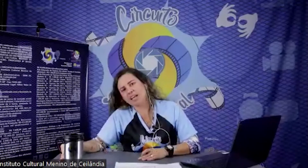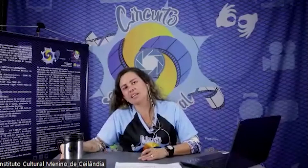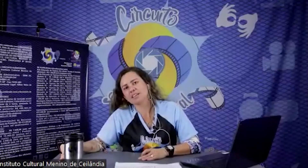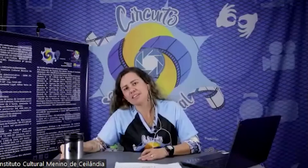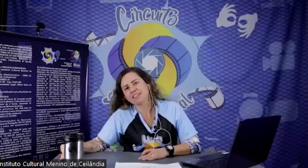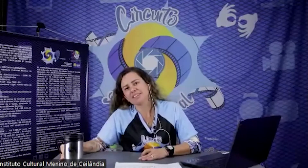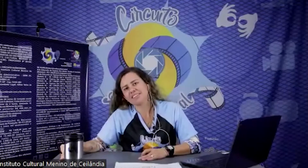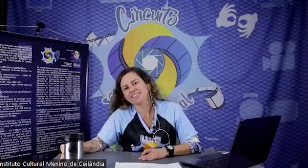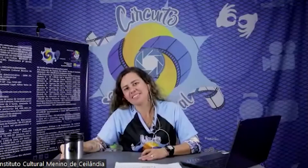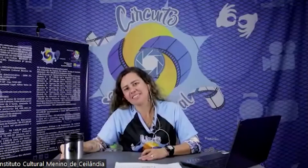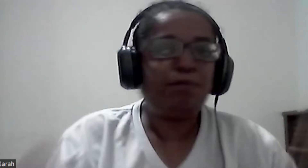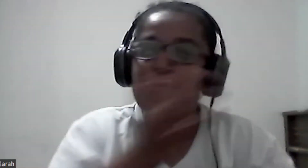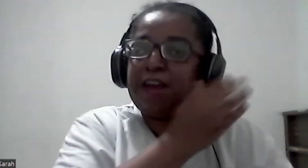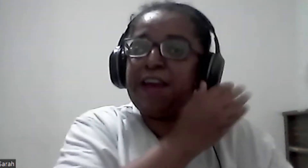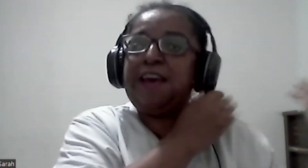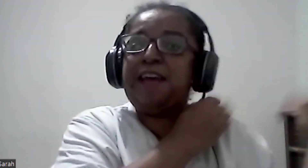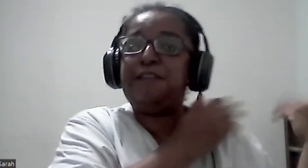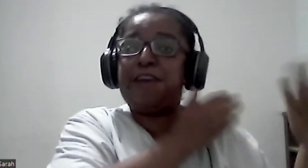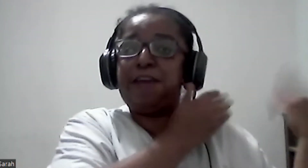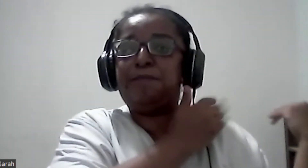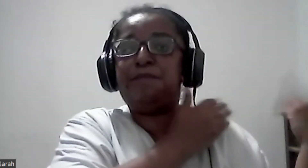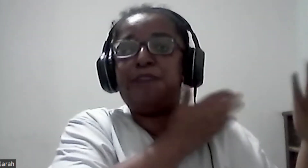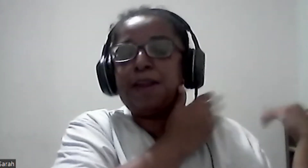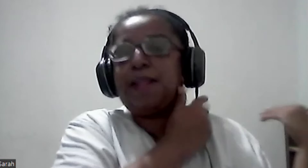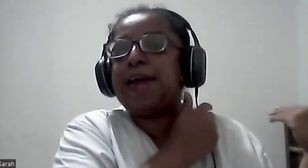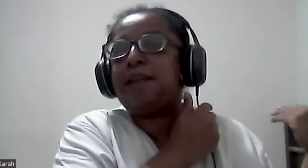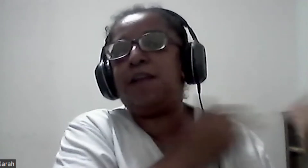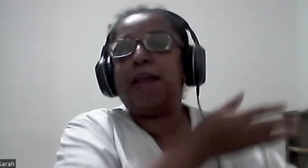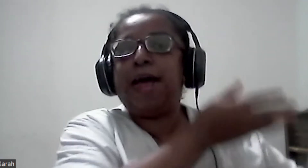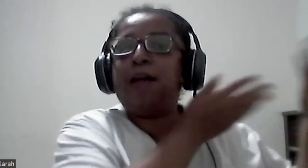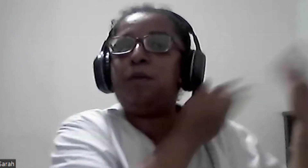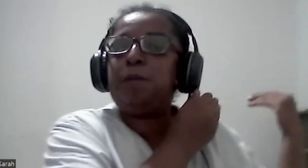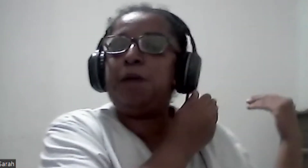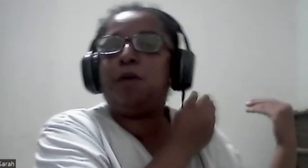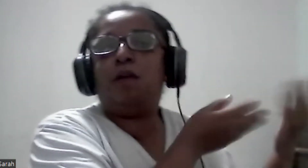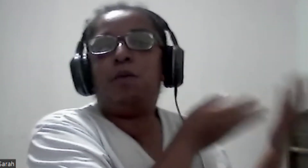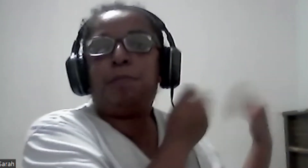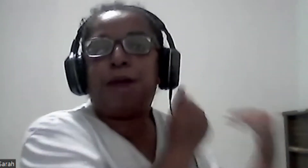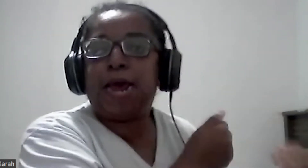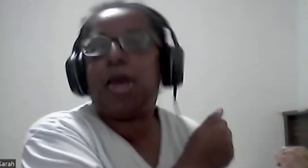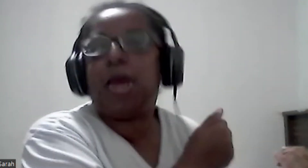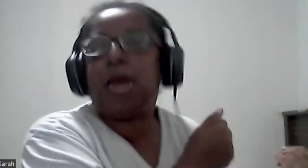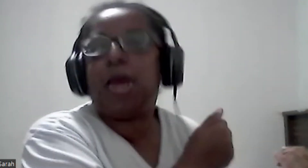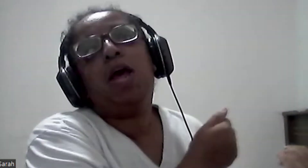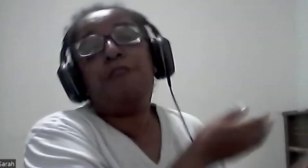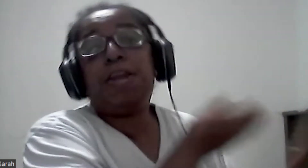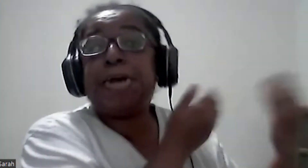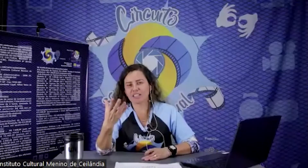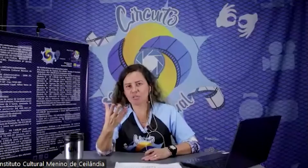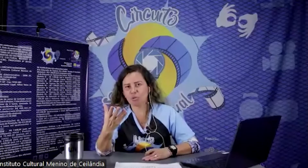ele? Não, porque vem de trás, vem lá do primeiro ano. É aquela escolha.